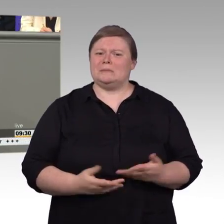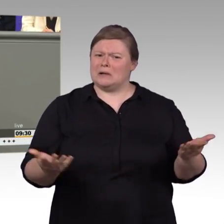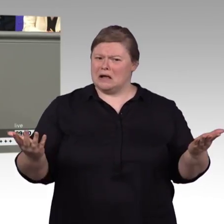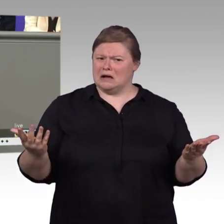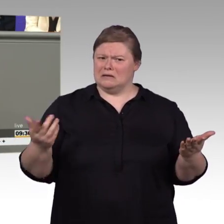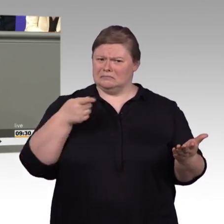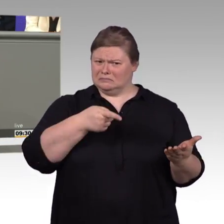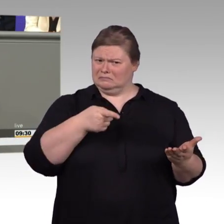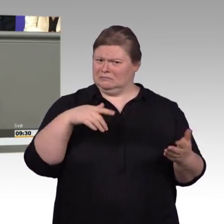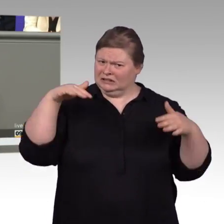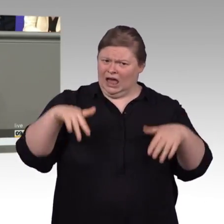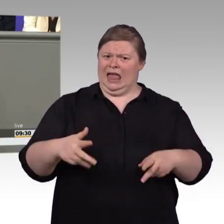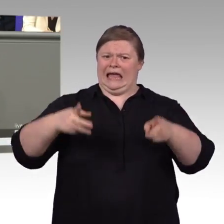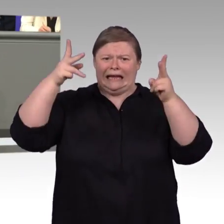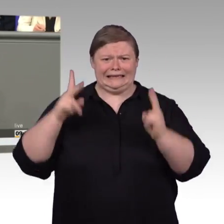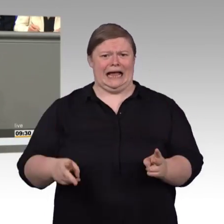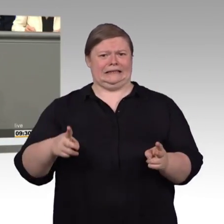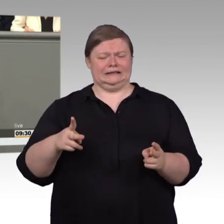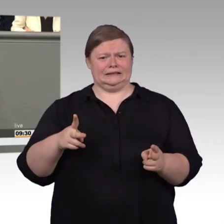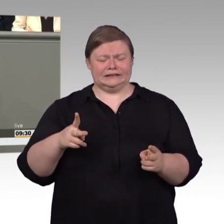für 100 Richter extra.